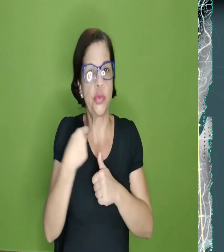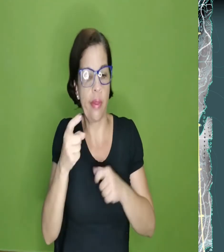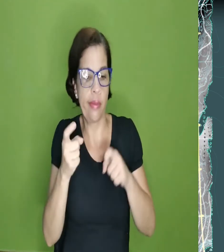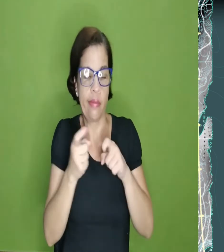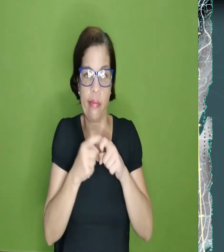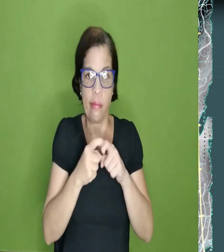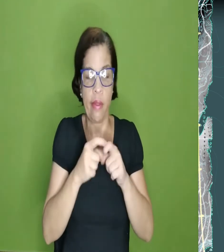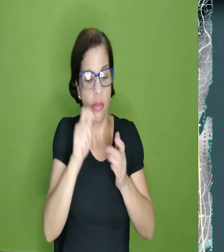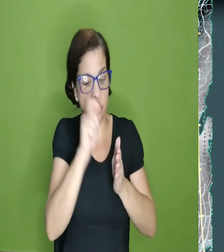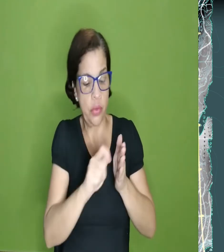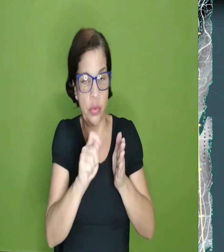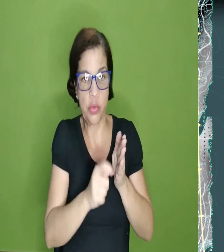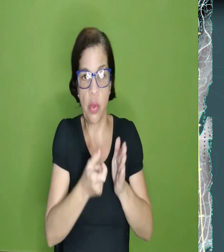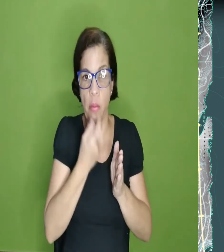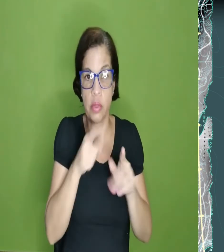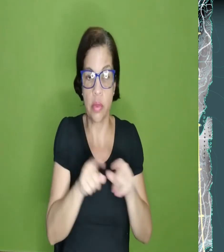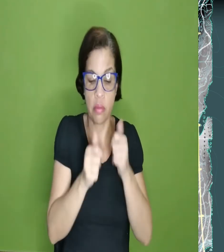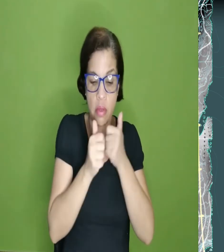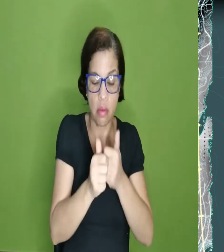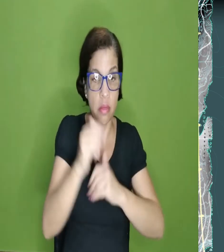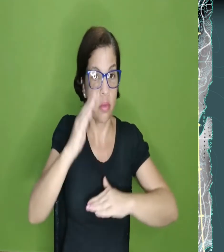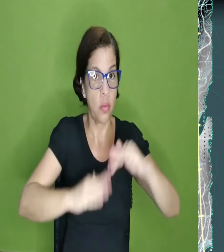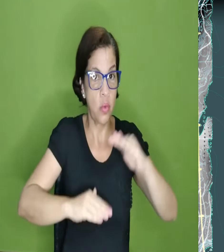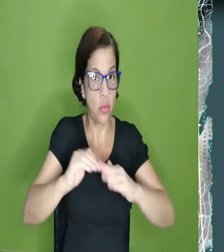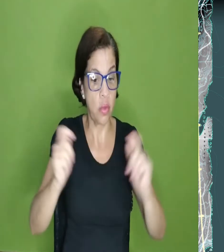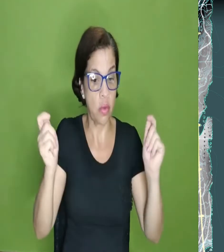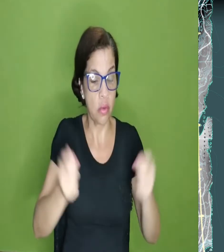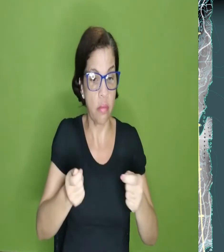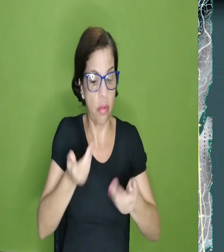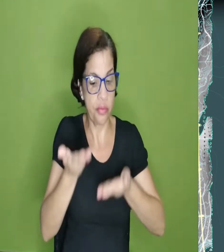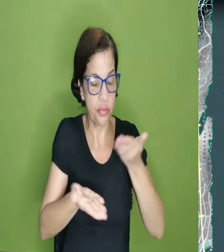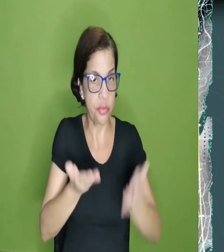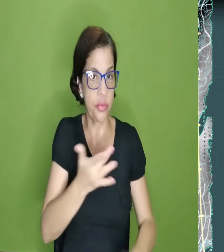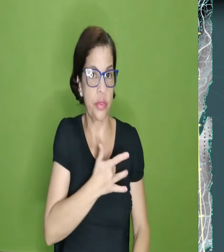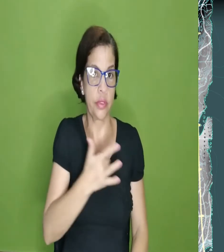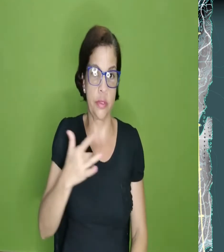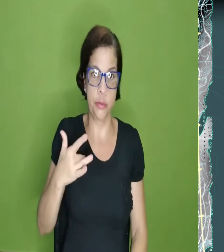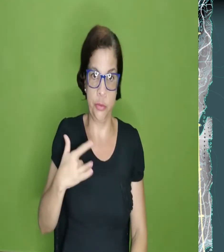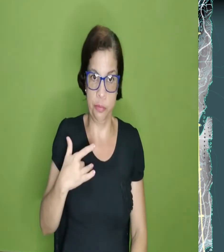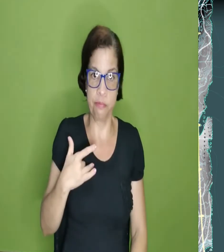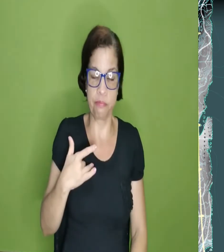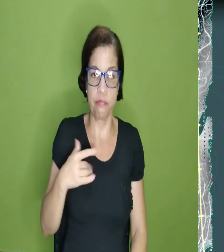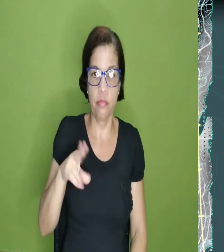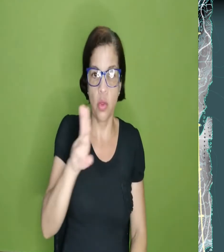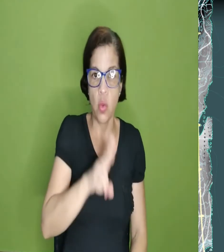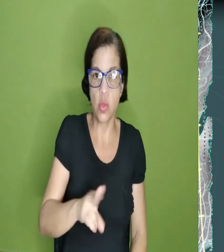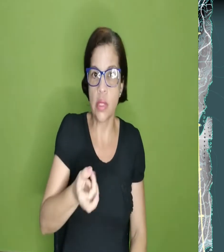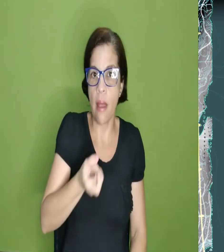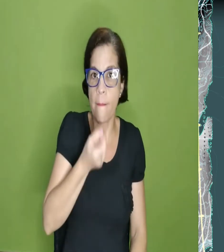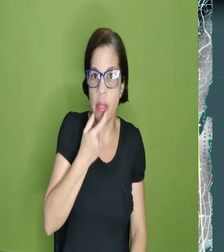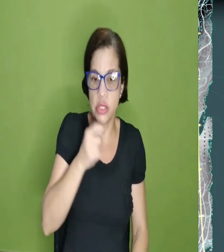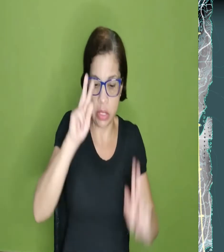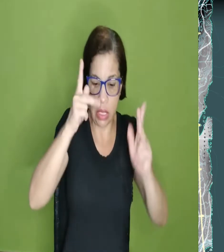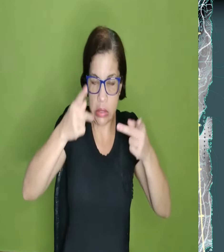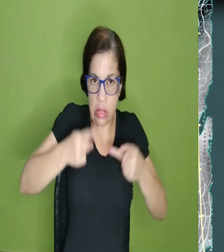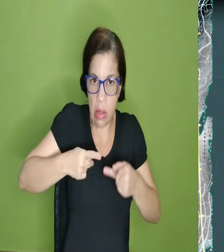a prescrição e o acompanhamento do profissional que é legalmente habilitado para cuidar da sua saúde. Não use medicamentos